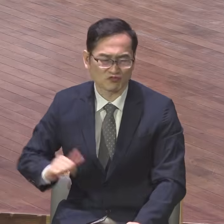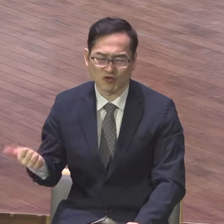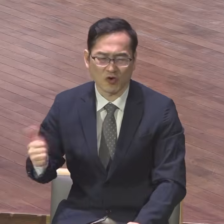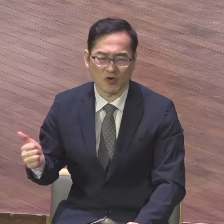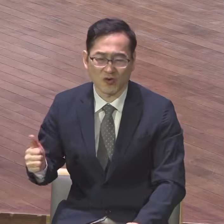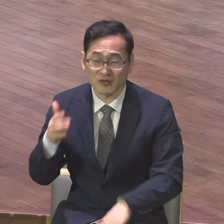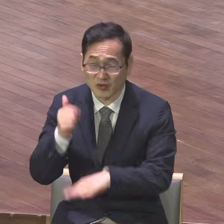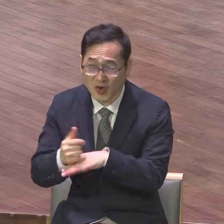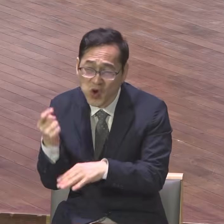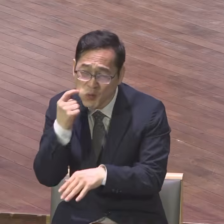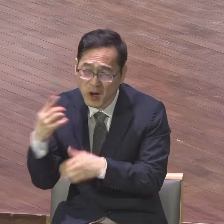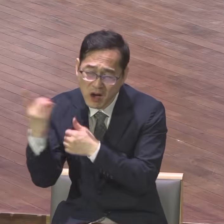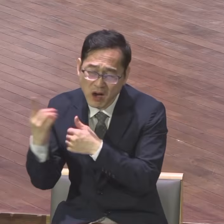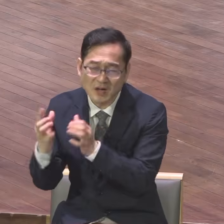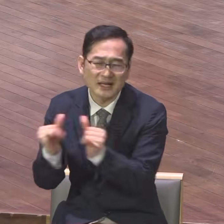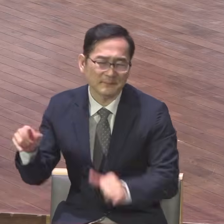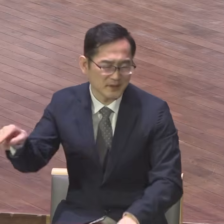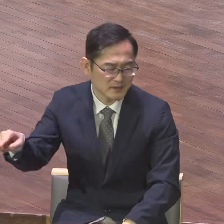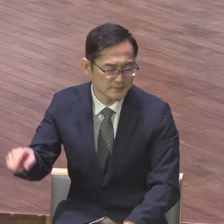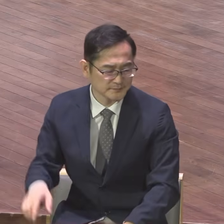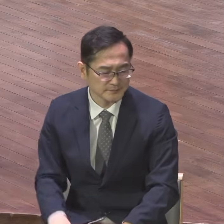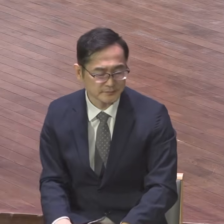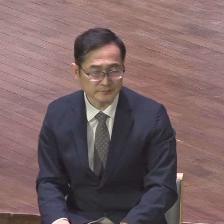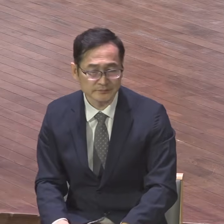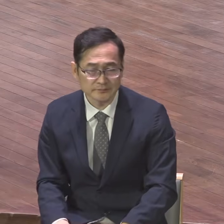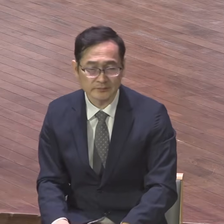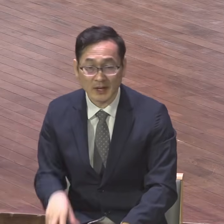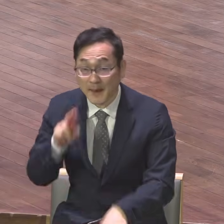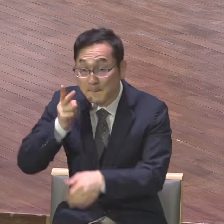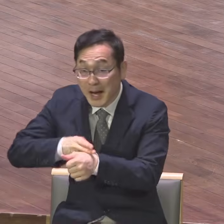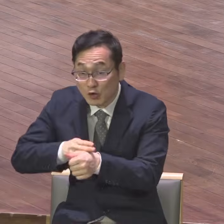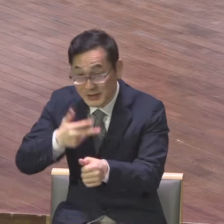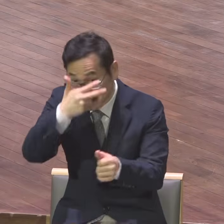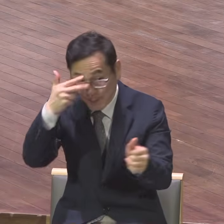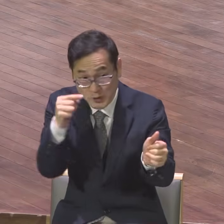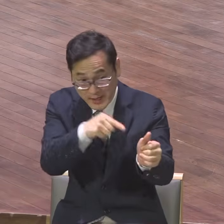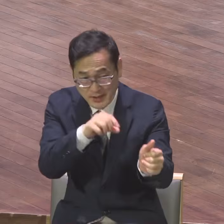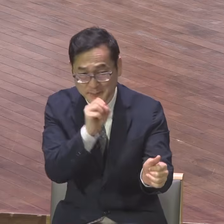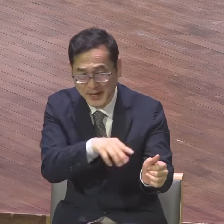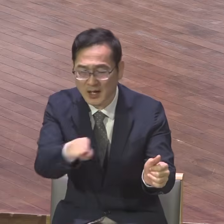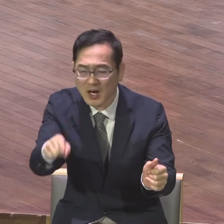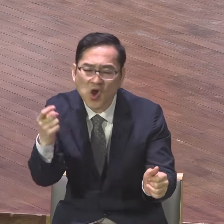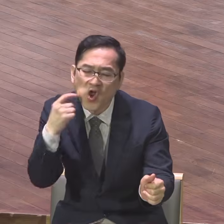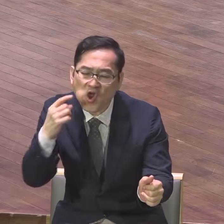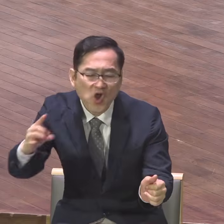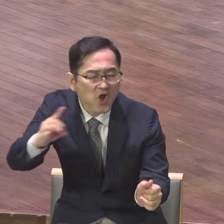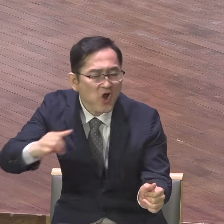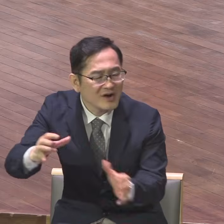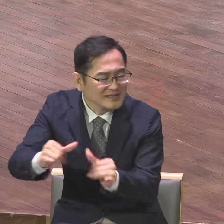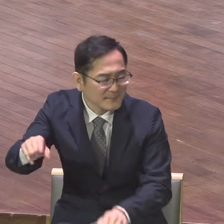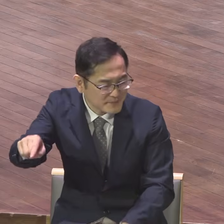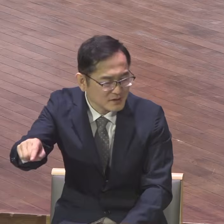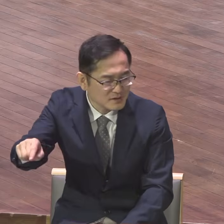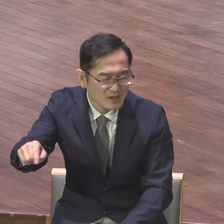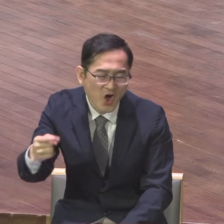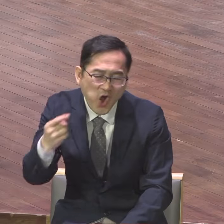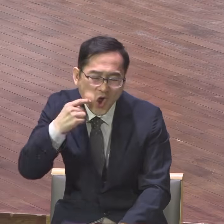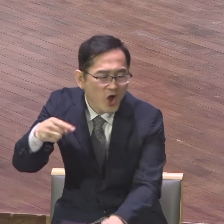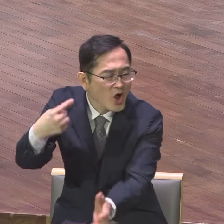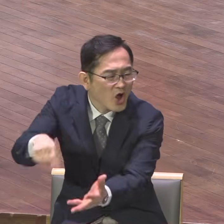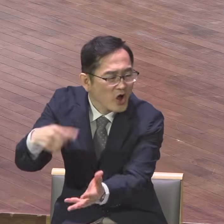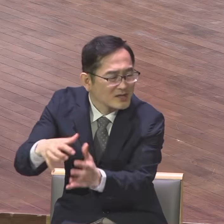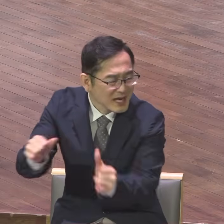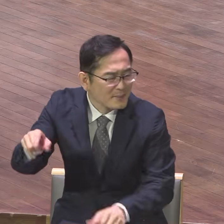자들이라. 사도 바울은 디모데에게 이 교회 안에 거짓된 자들을 통해서 거짓된 가르침이 들어온다는